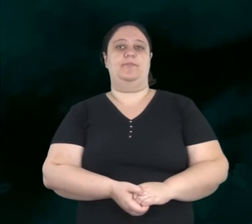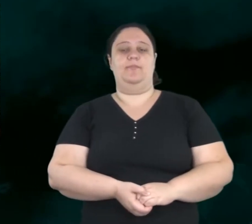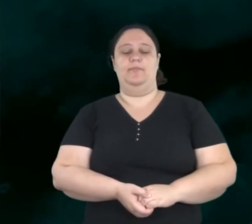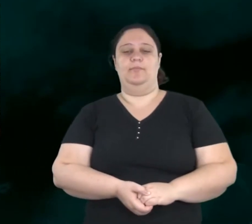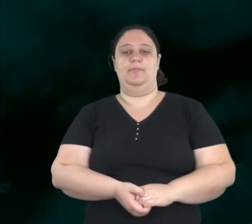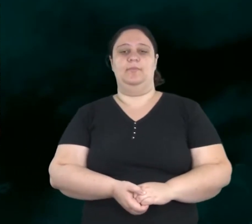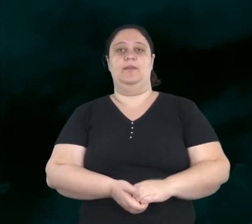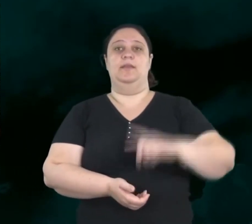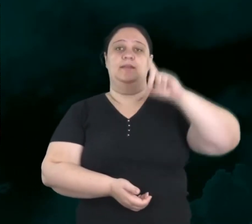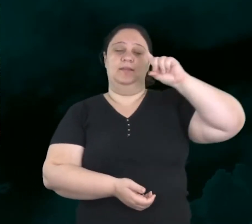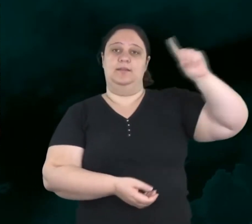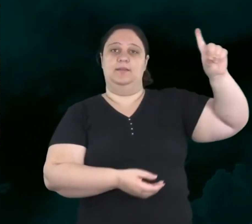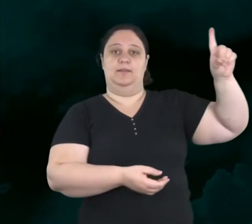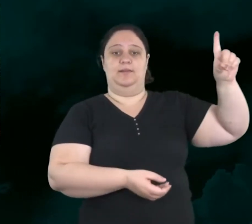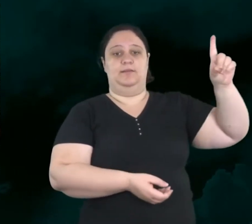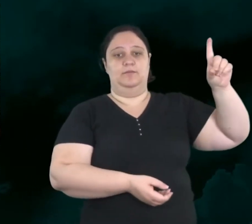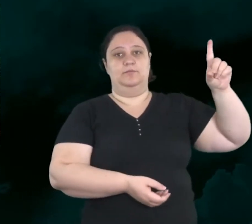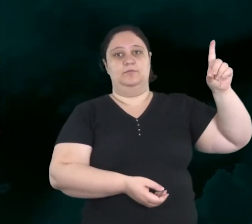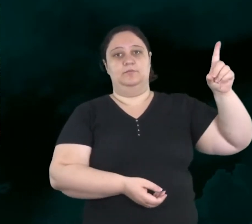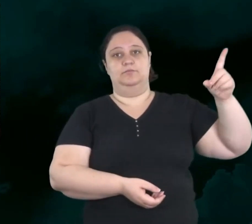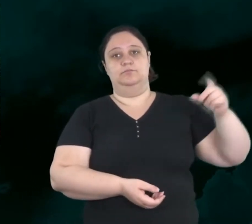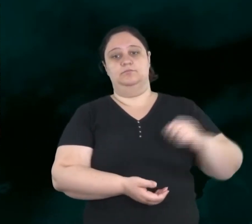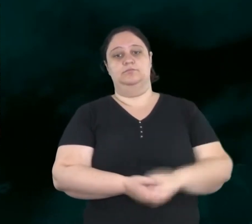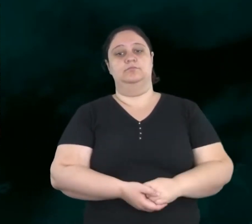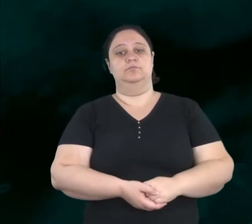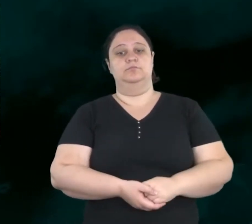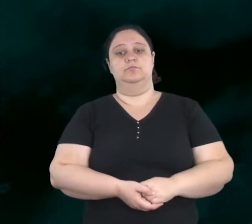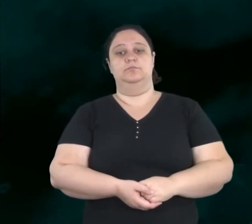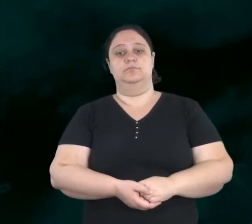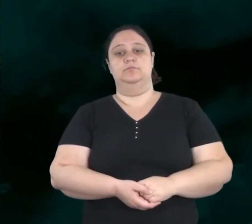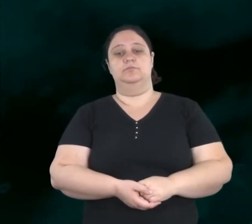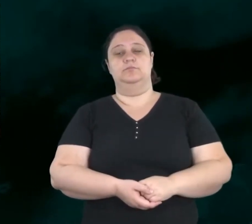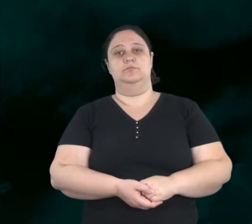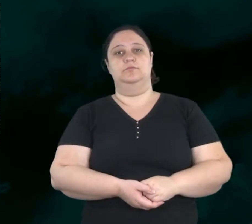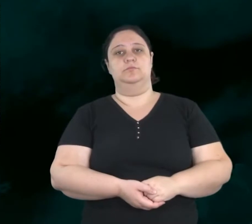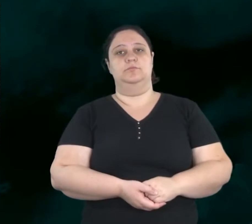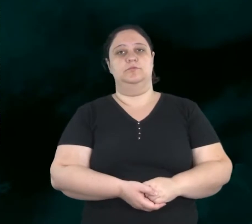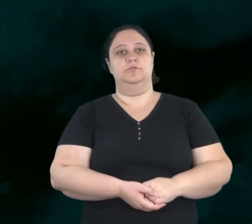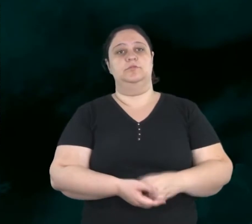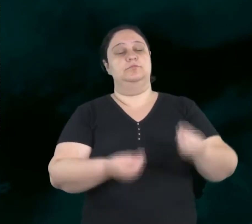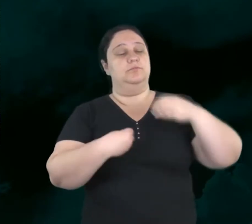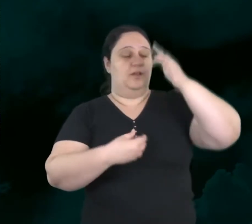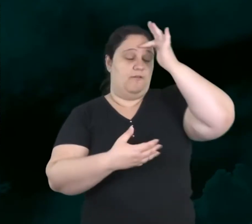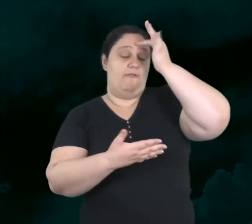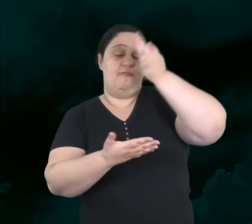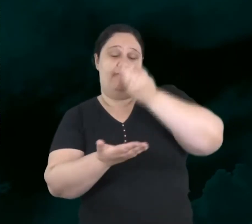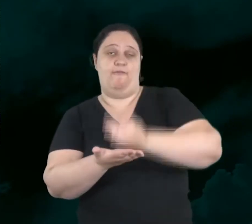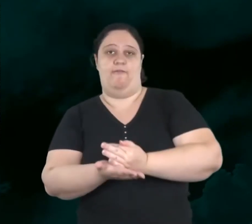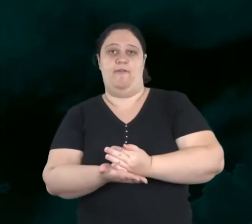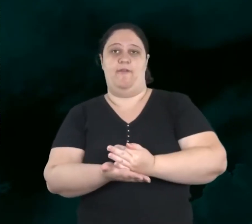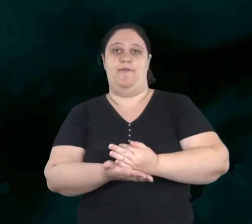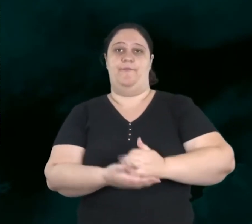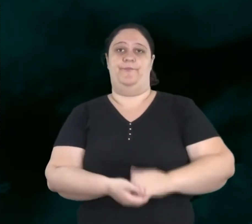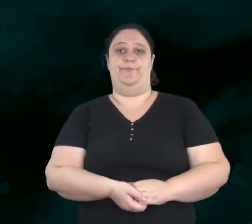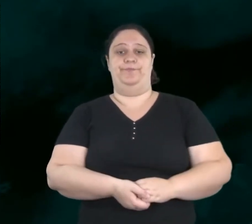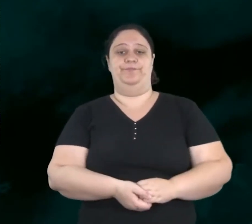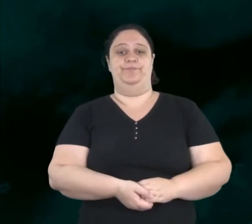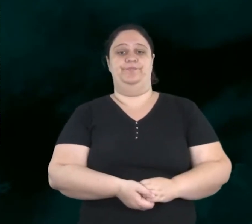nos facultou em ganharmos uma fé, a nossa fé.